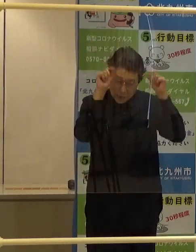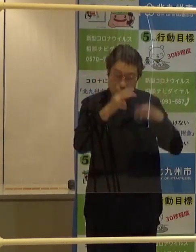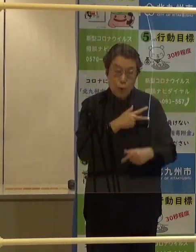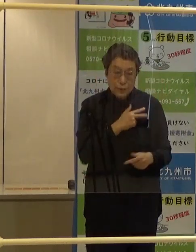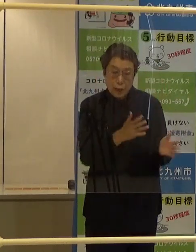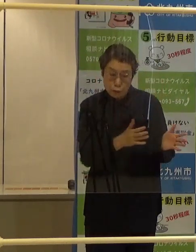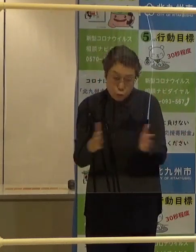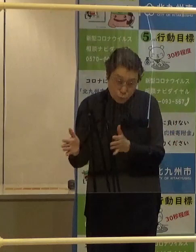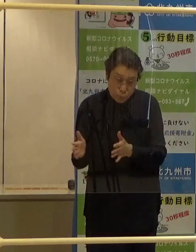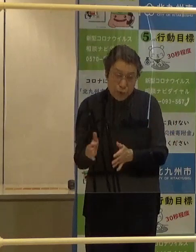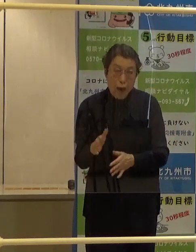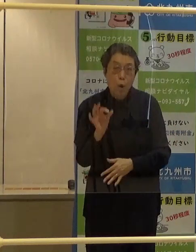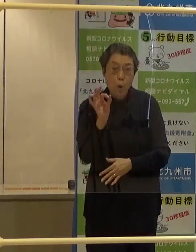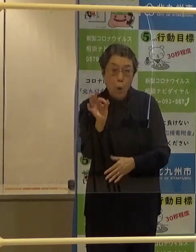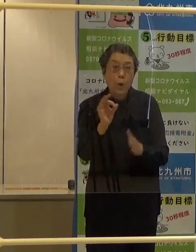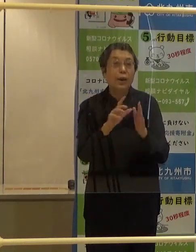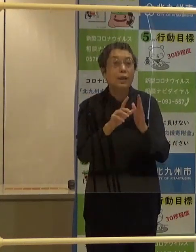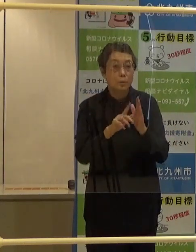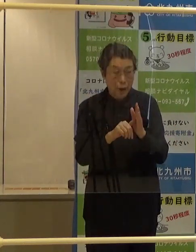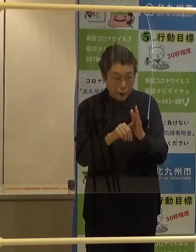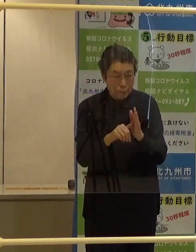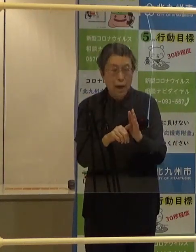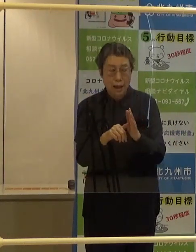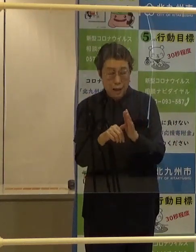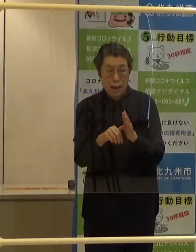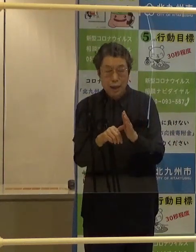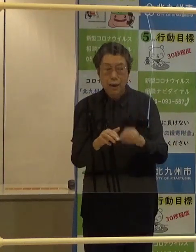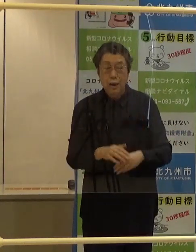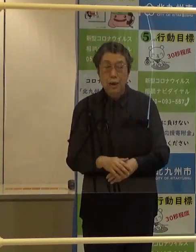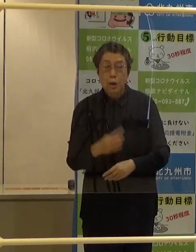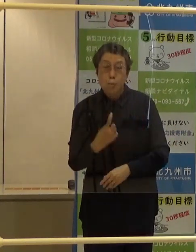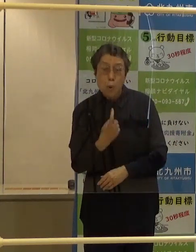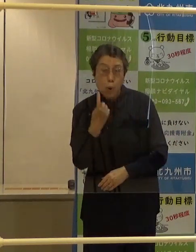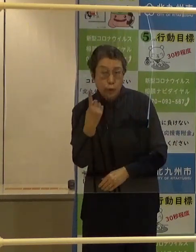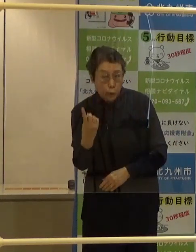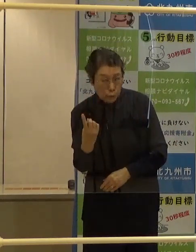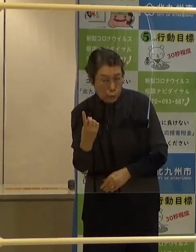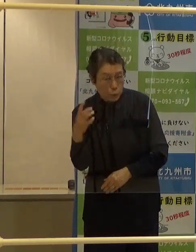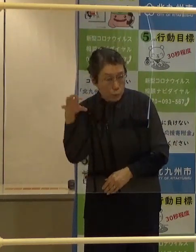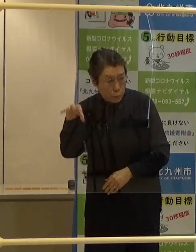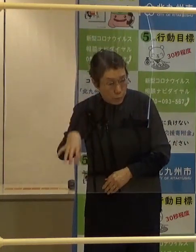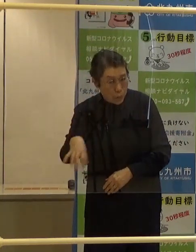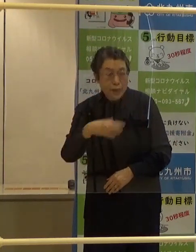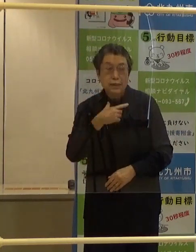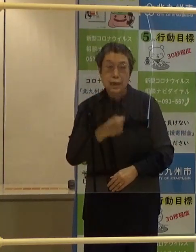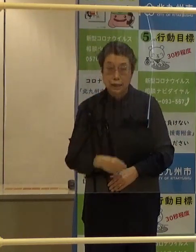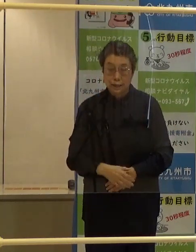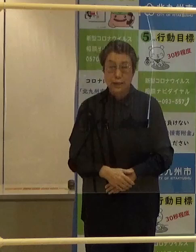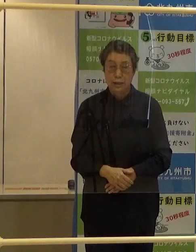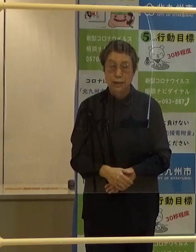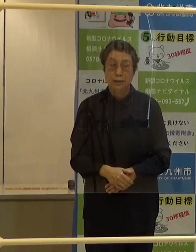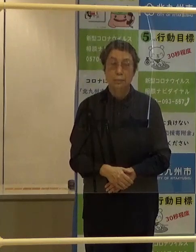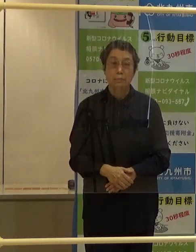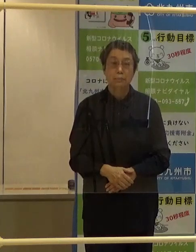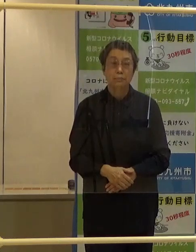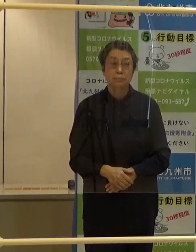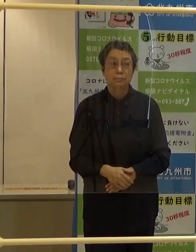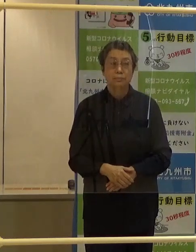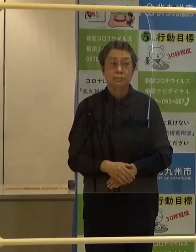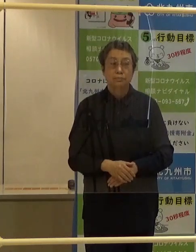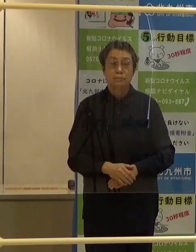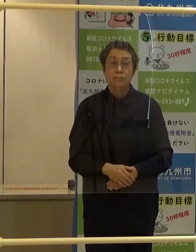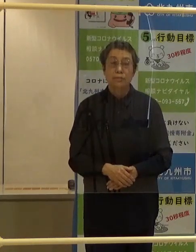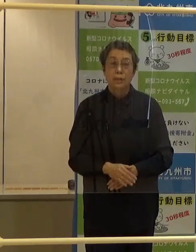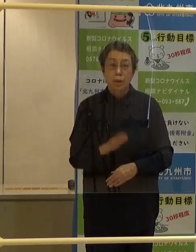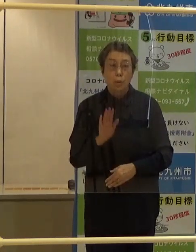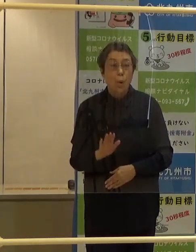ね、それは一つの有力な今後の手立てだと思っておりますので、今後そうした